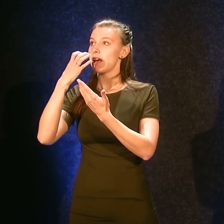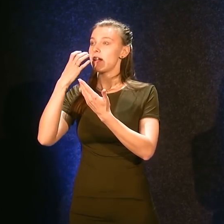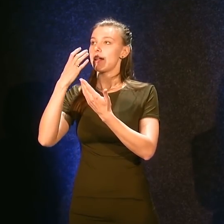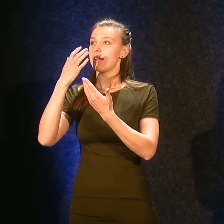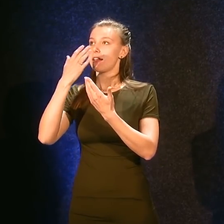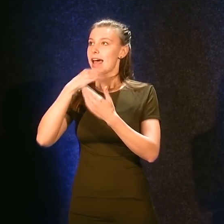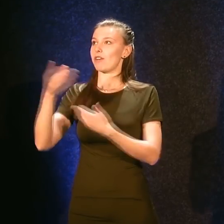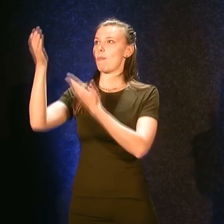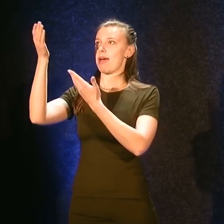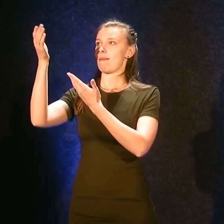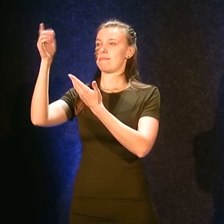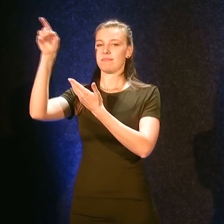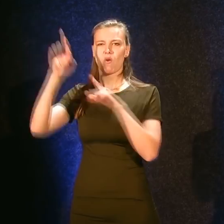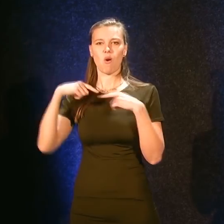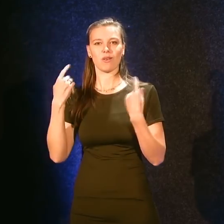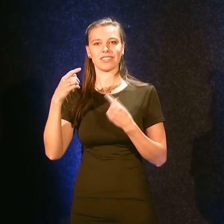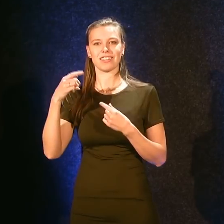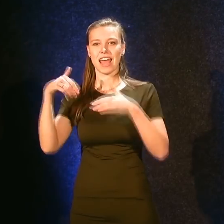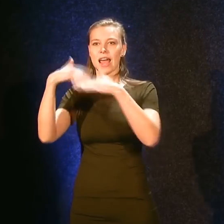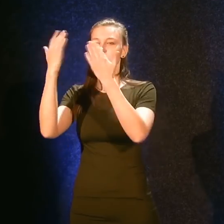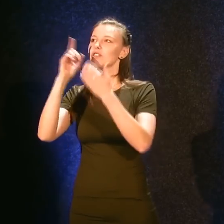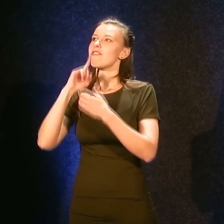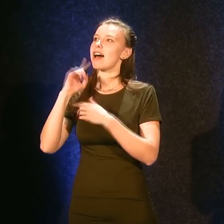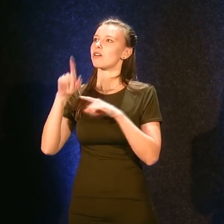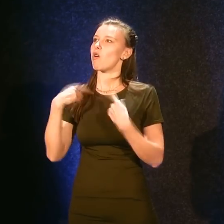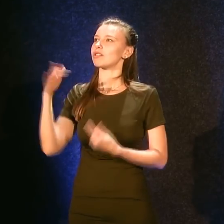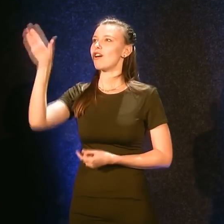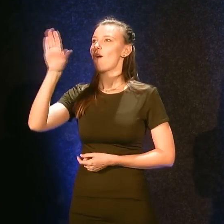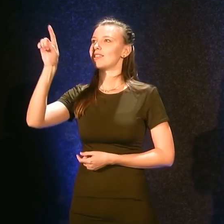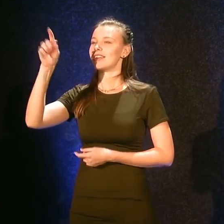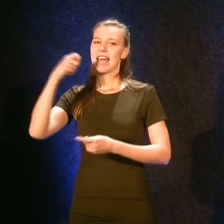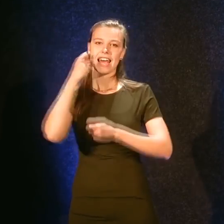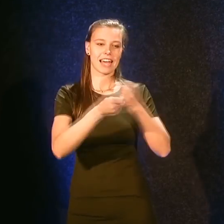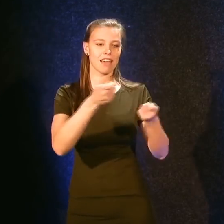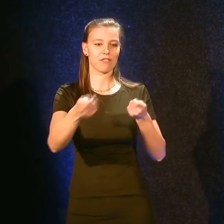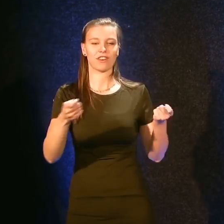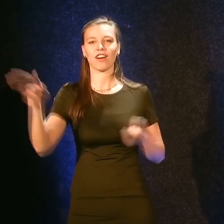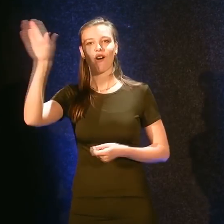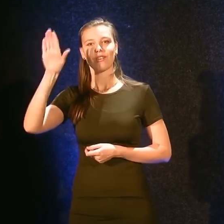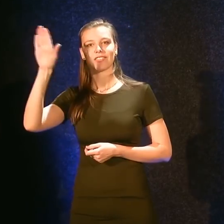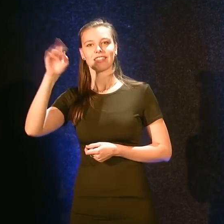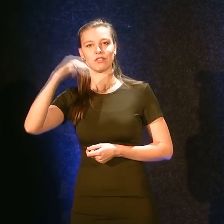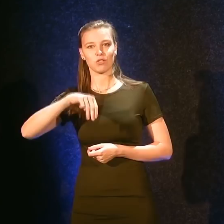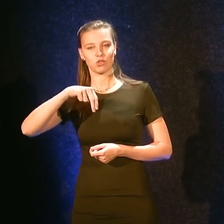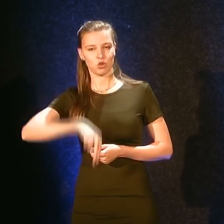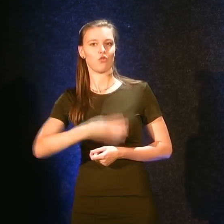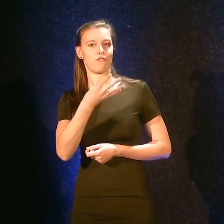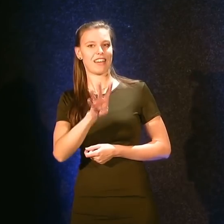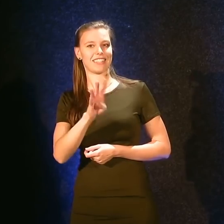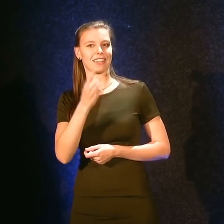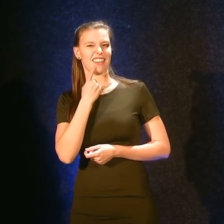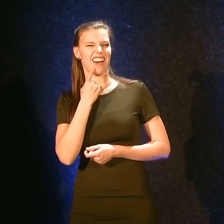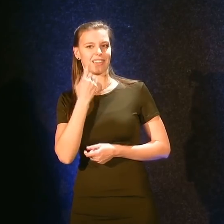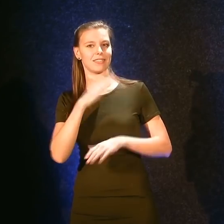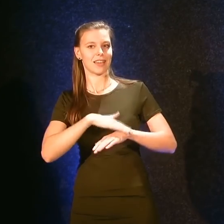lijken. En onze God, onze hemelse Vader, is een gevende God. We zitten in onze 40 dagen tijd. We vieren straks